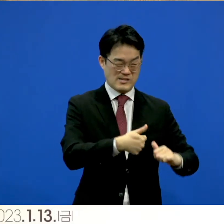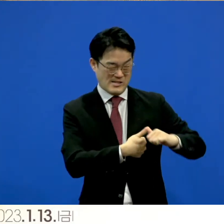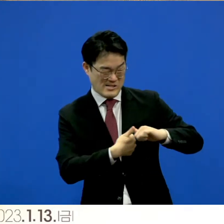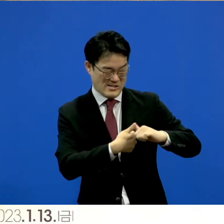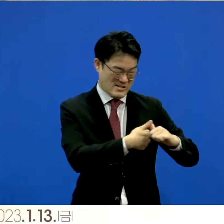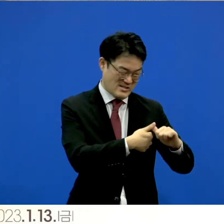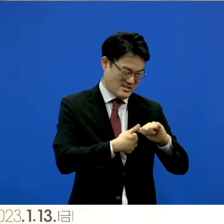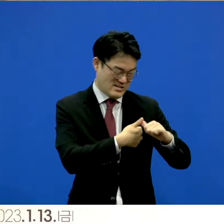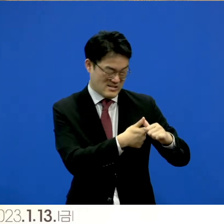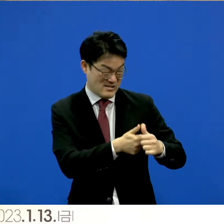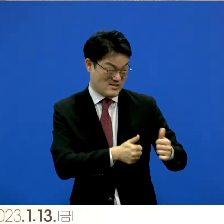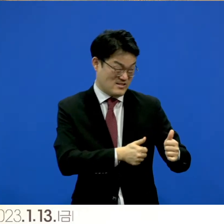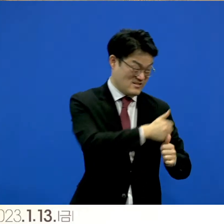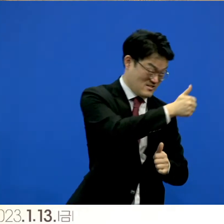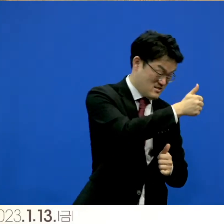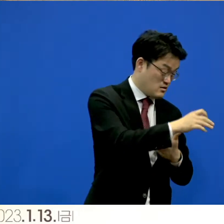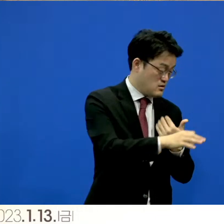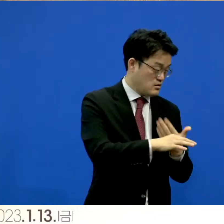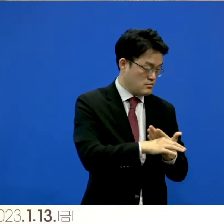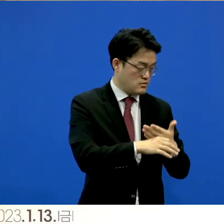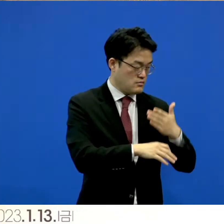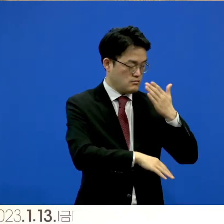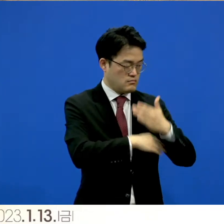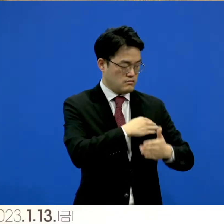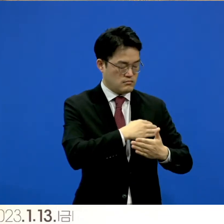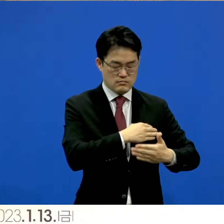작용이 세상 안으로 들어가며 강력하게 일어납니다.